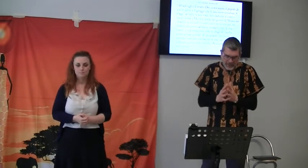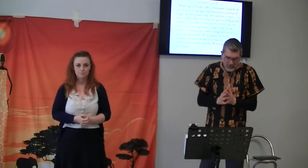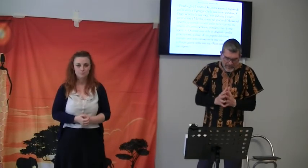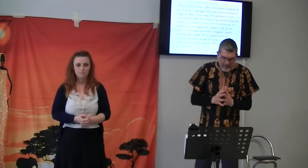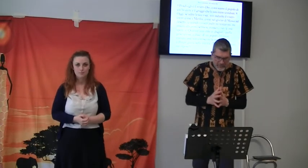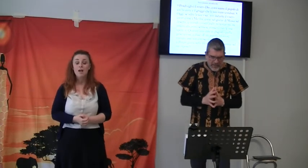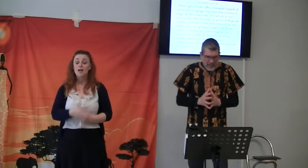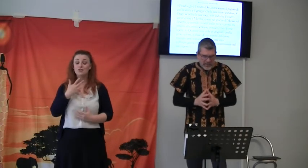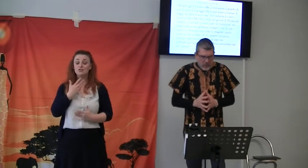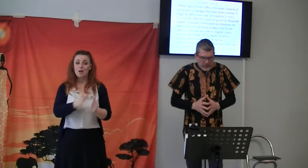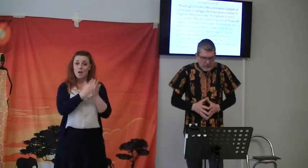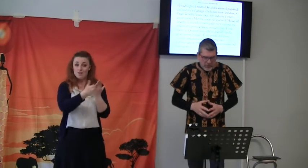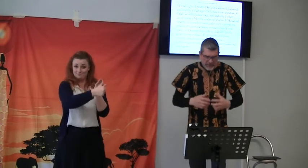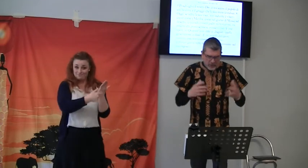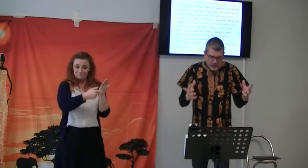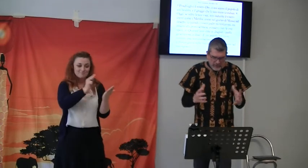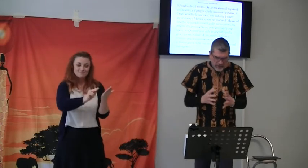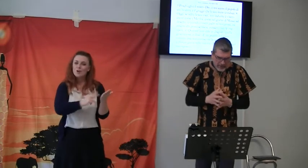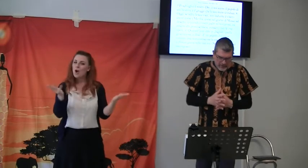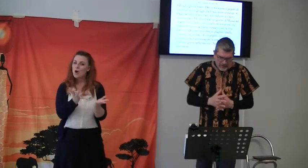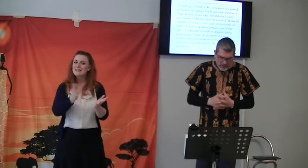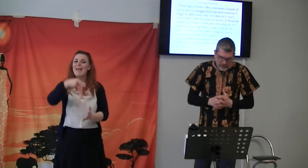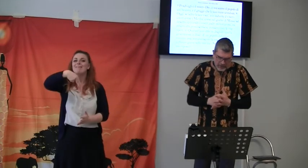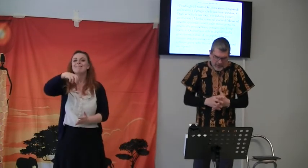È scritto anche in Neemia che quando il popolo inaugurò